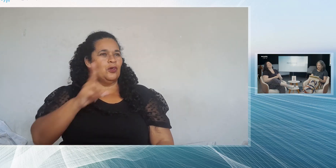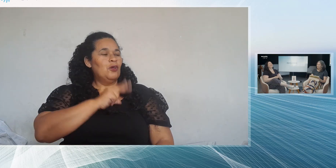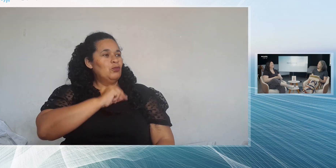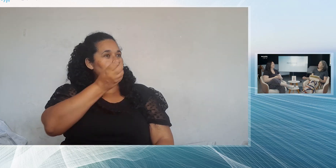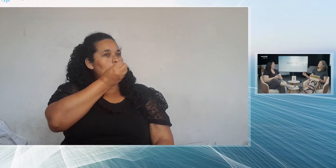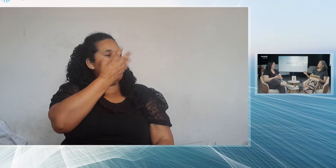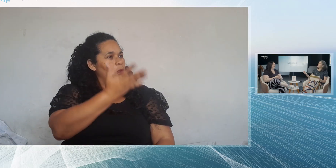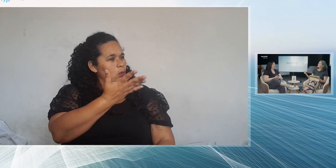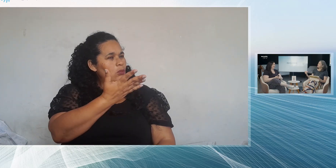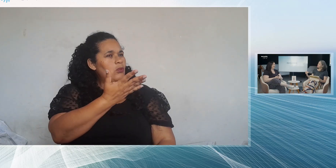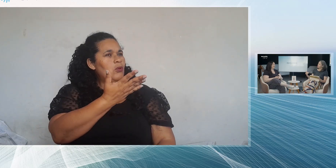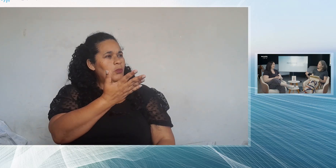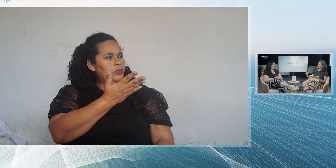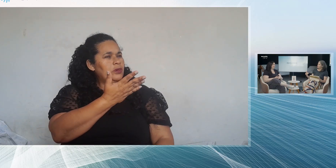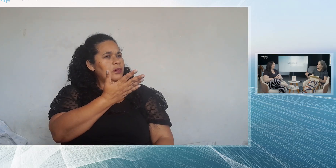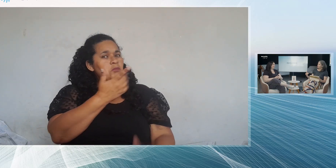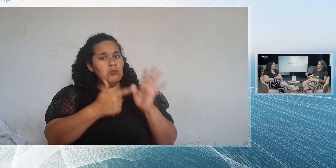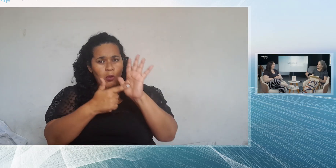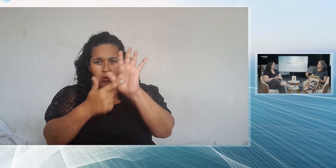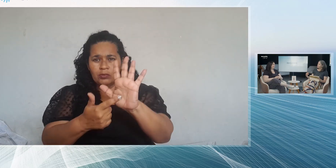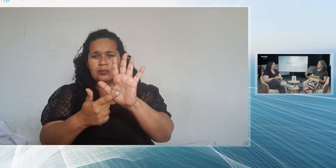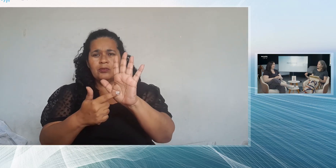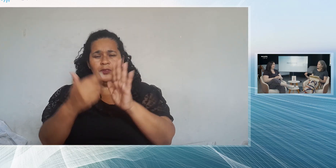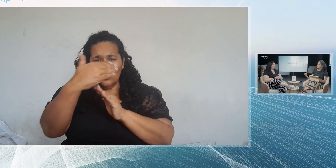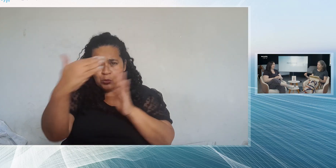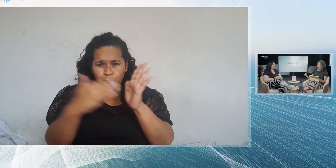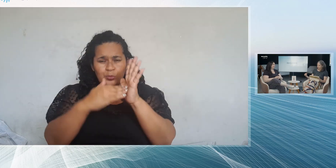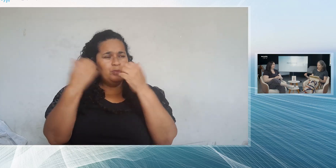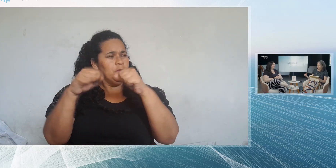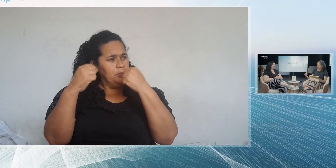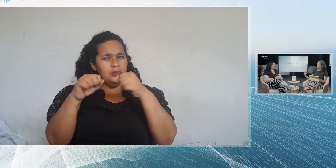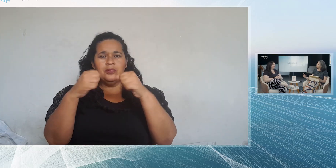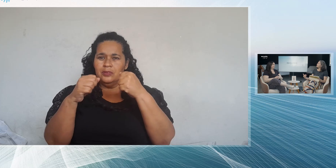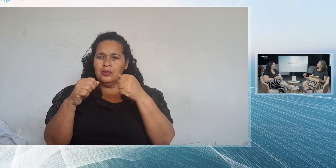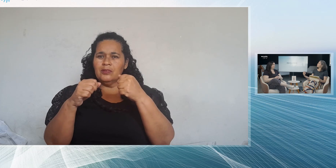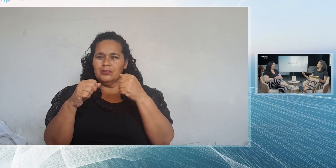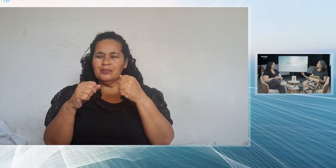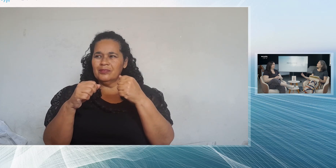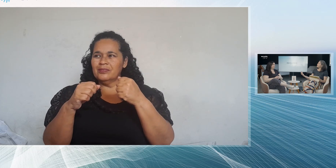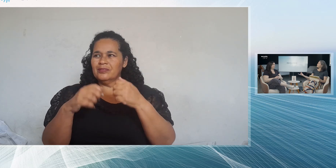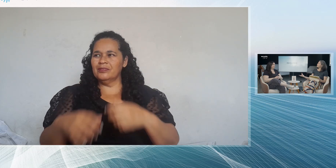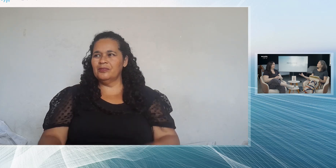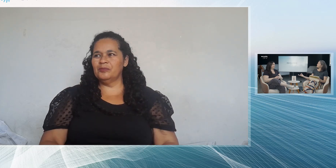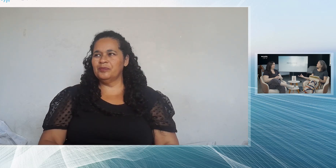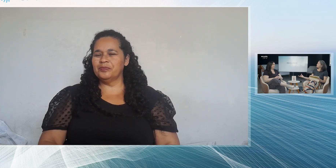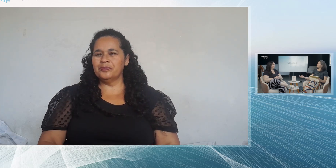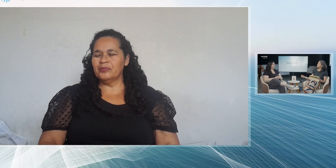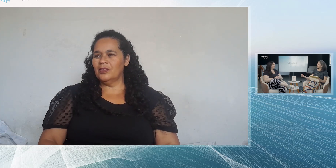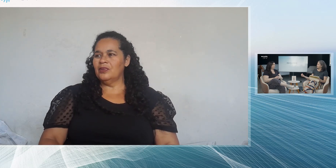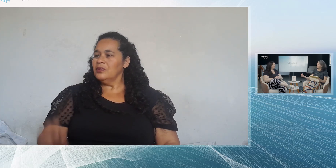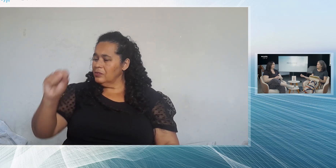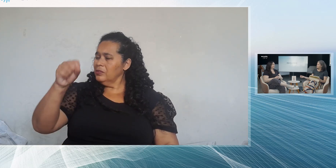Exatamente, né? E ensina pra gente, Eide, em que situação a gente poderia procurar uma